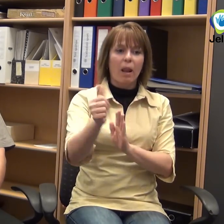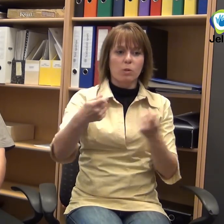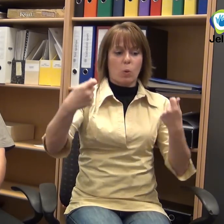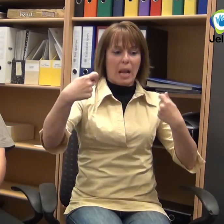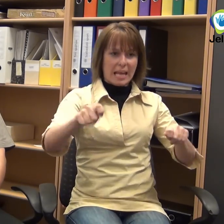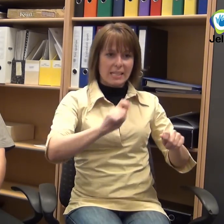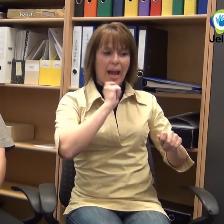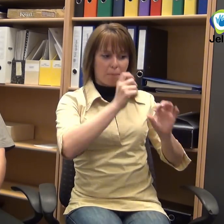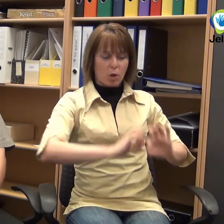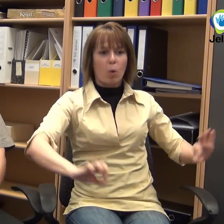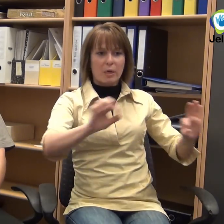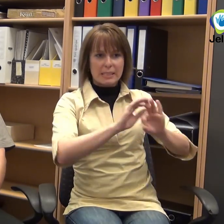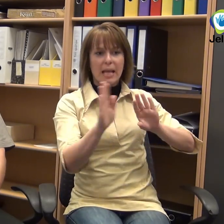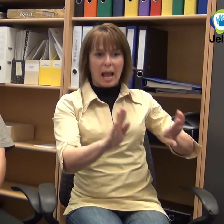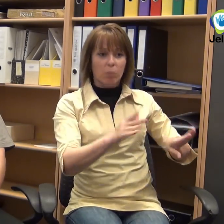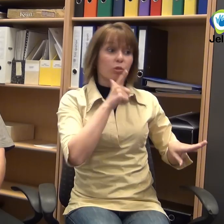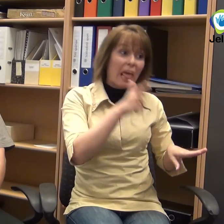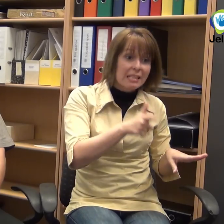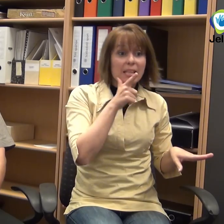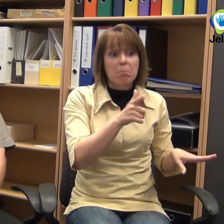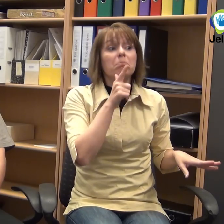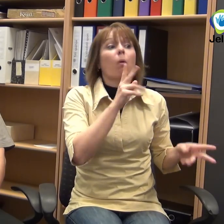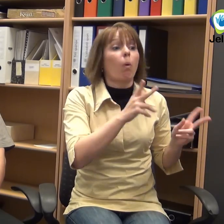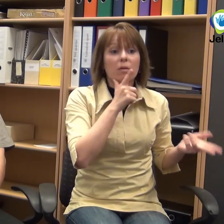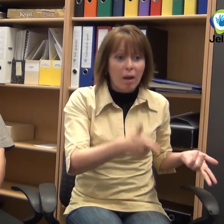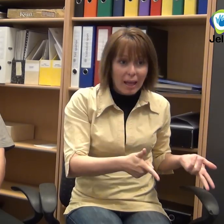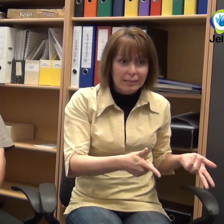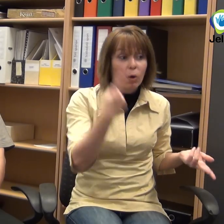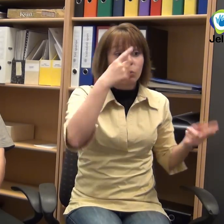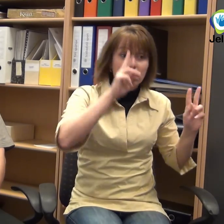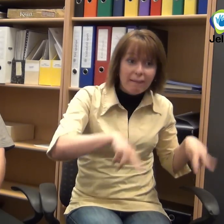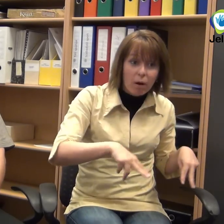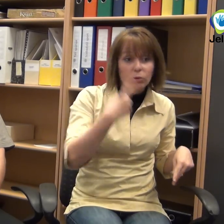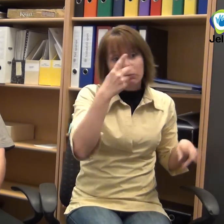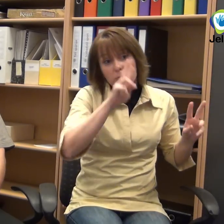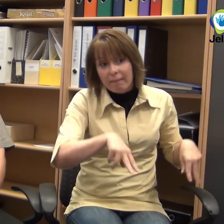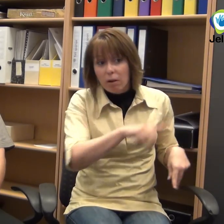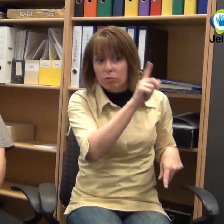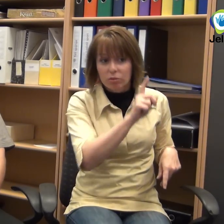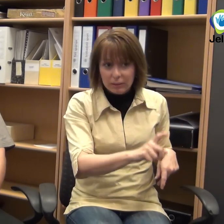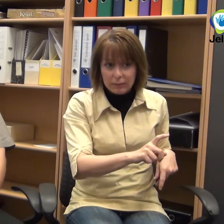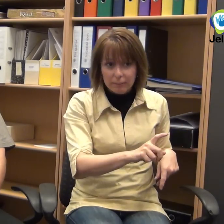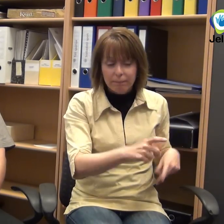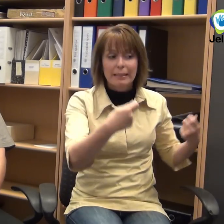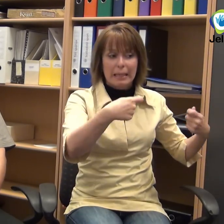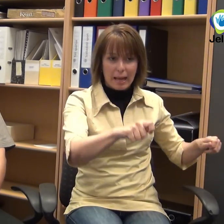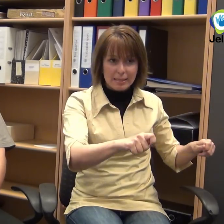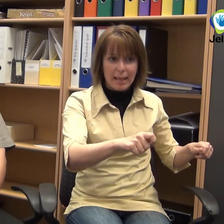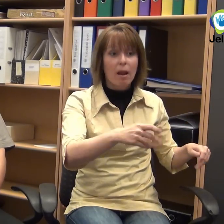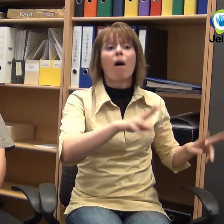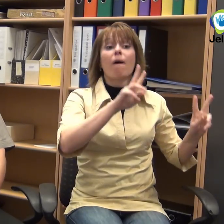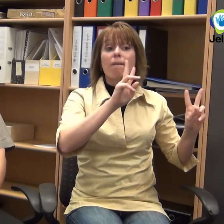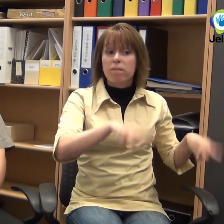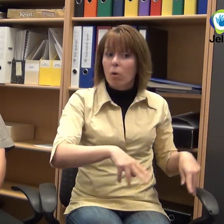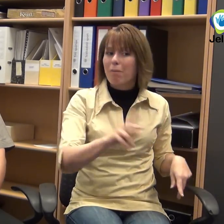lezárja velünk, hogy most megy, nem megy, meg tudjuk-e valósítani, vagy nem tudjuk megvalósítani, és ha nem